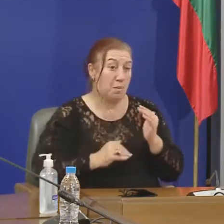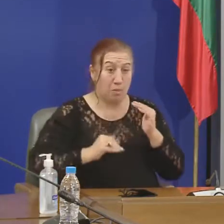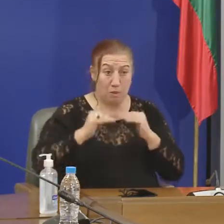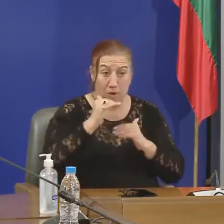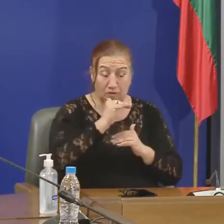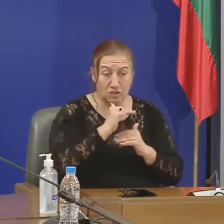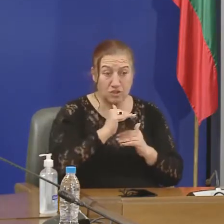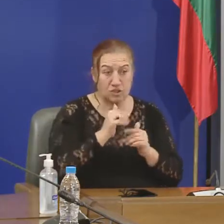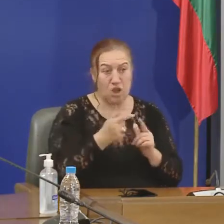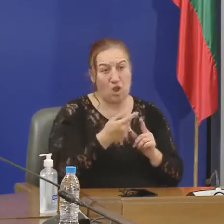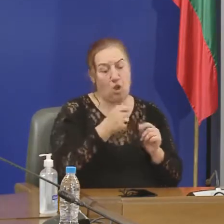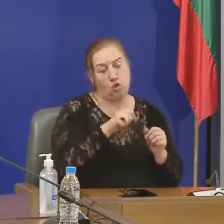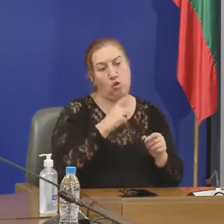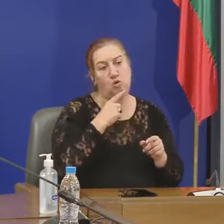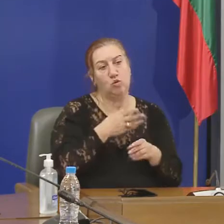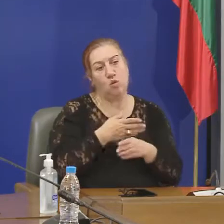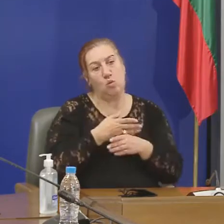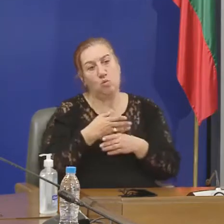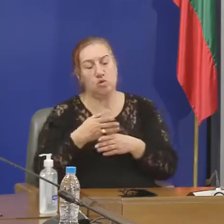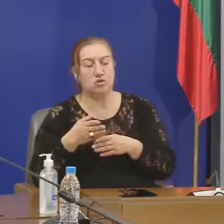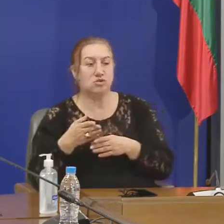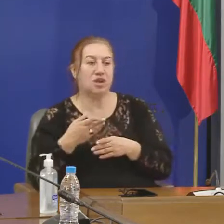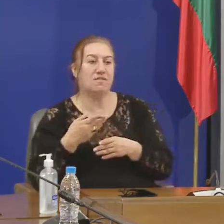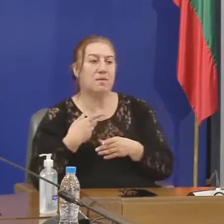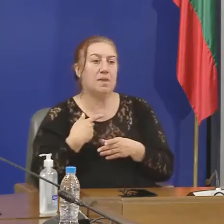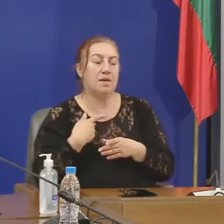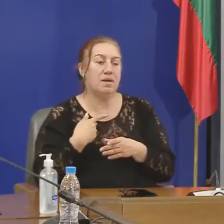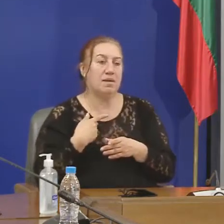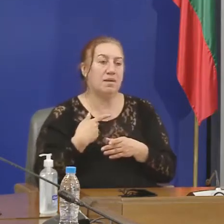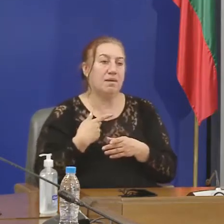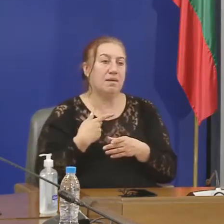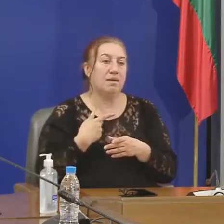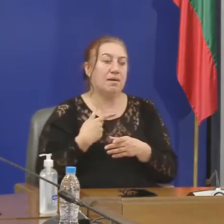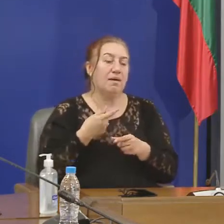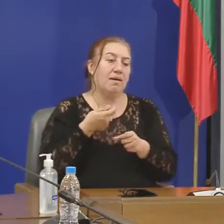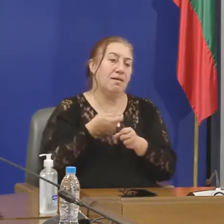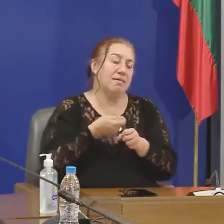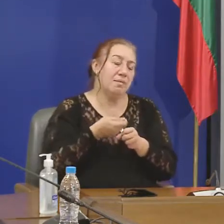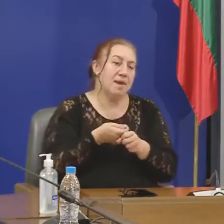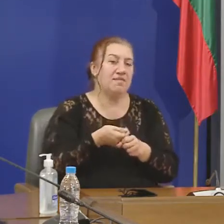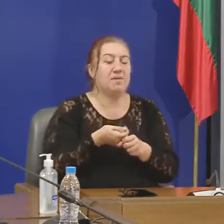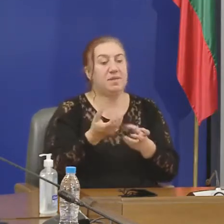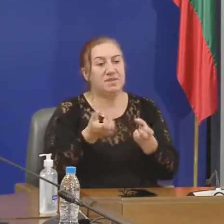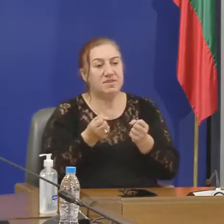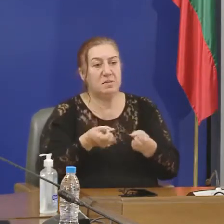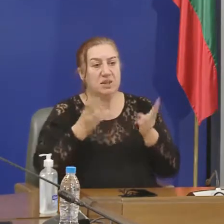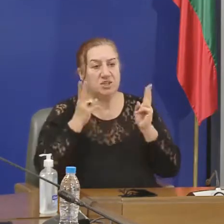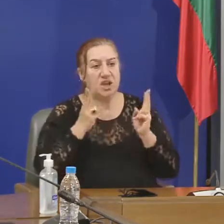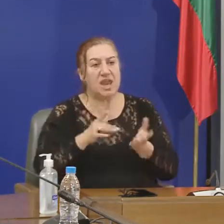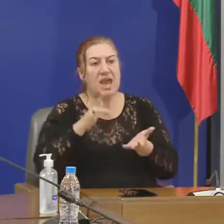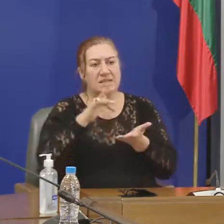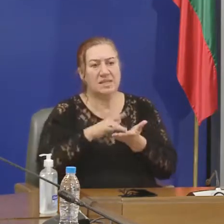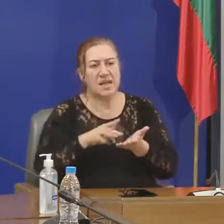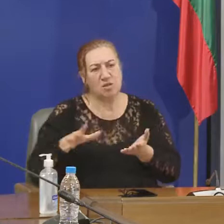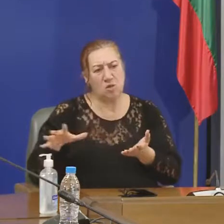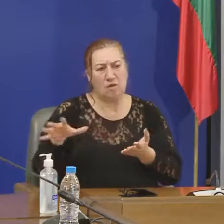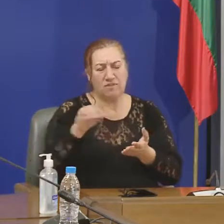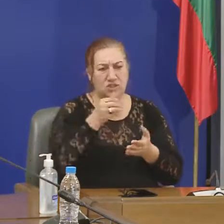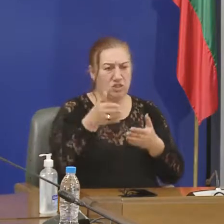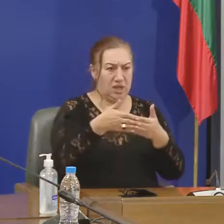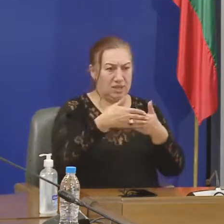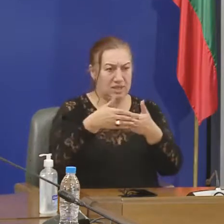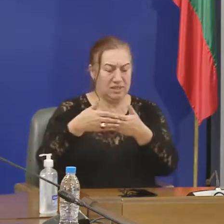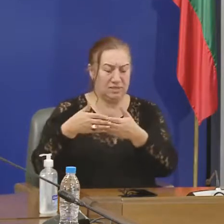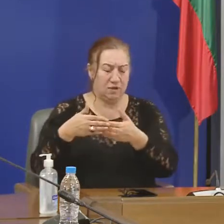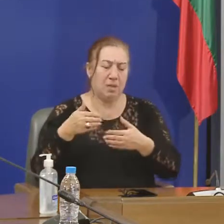ако продължаваме с решенията за централно затваряне. Пак ви казвам, аз ще отстоявам позицията и